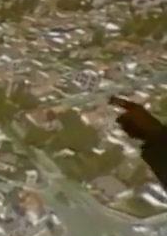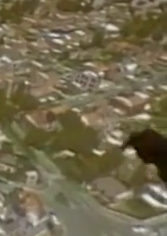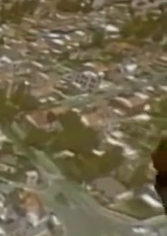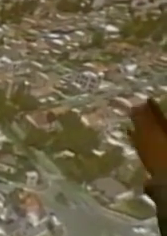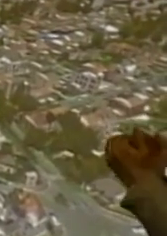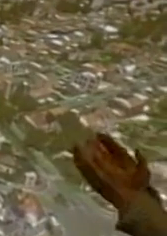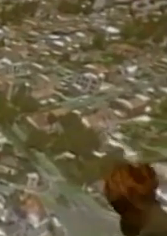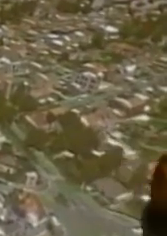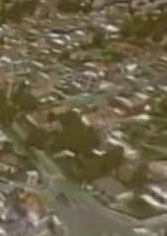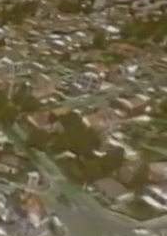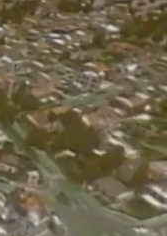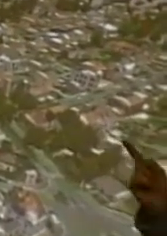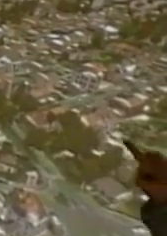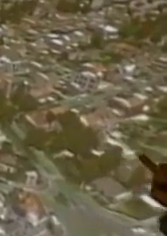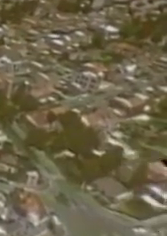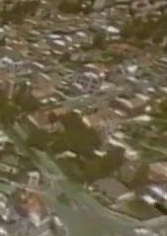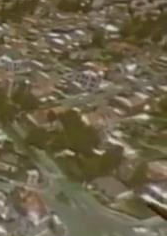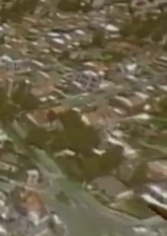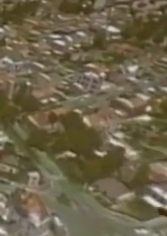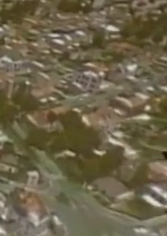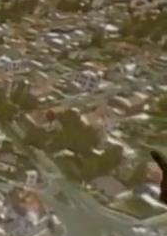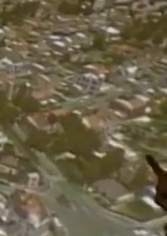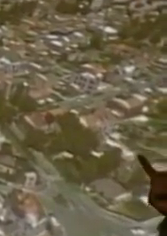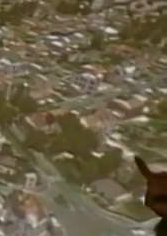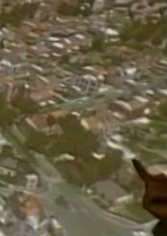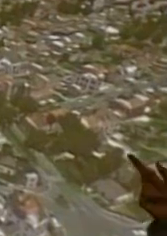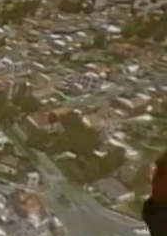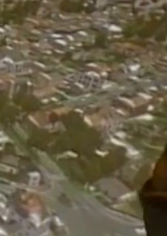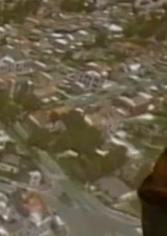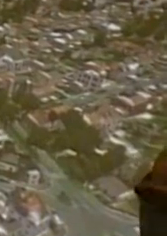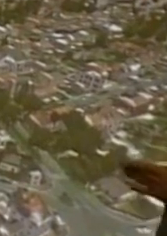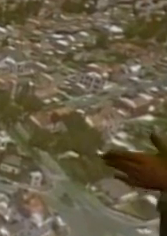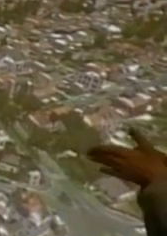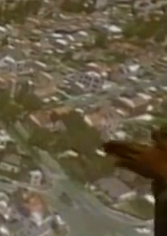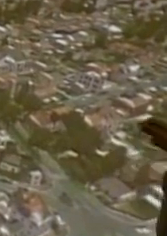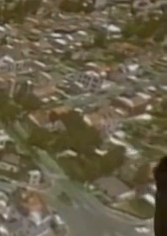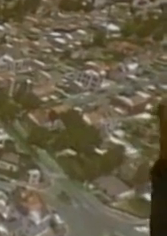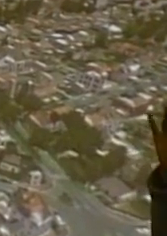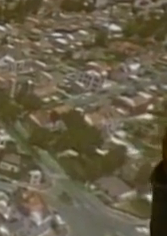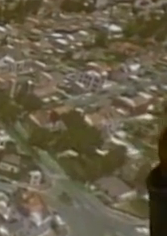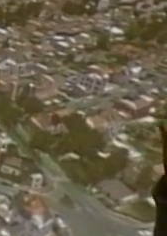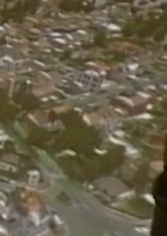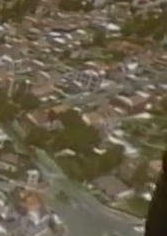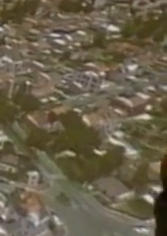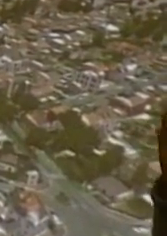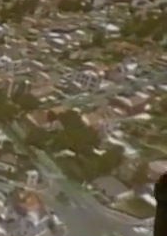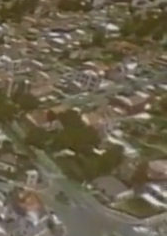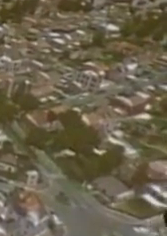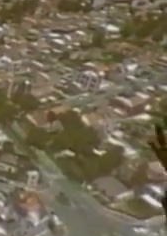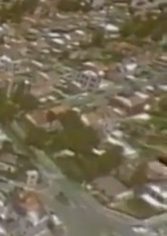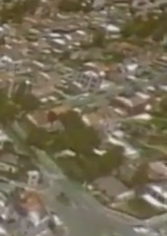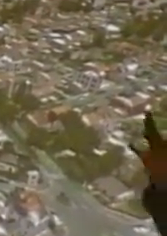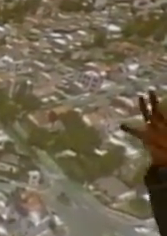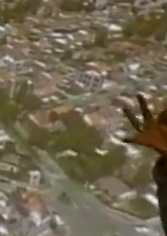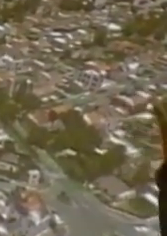qui étaient autour, dont la ville a racheté 10 pavillons, et du coup on a constitué un tellement foncier de 10